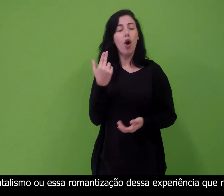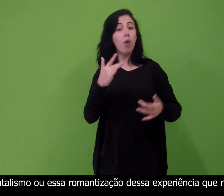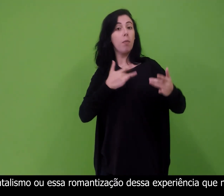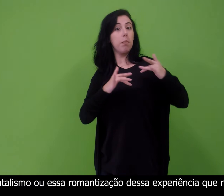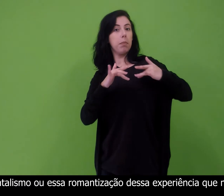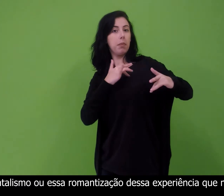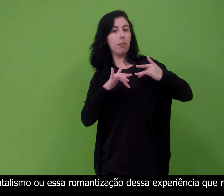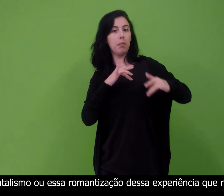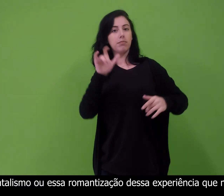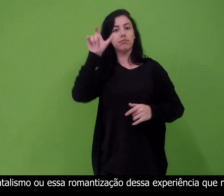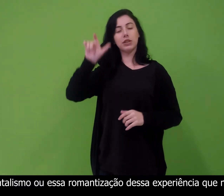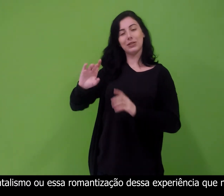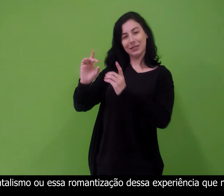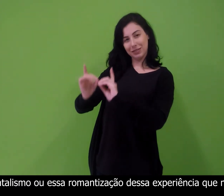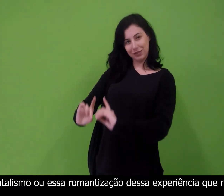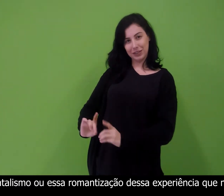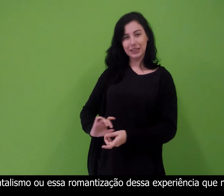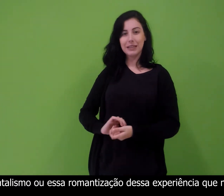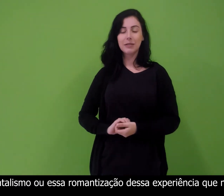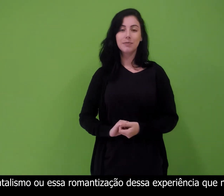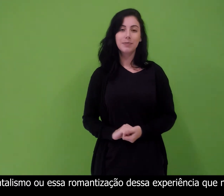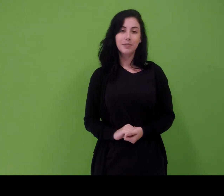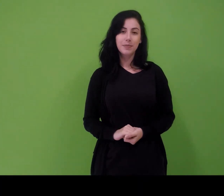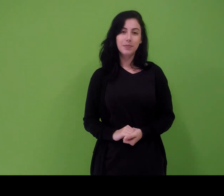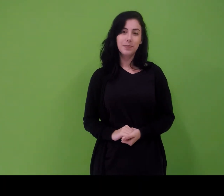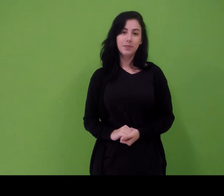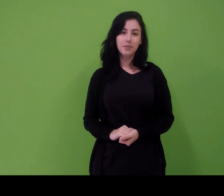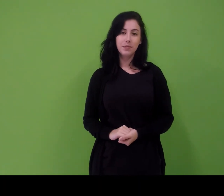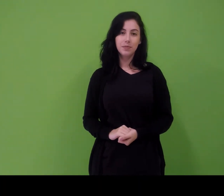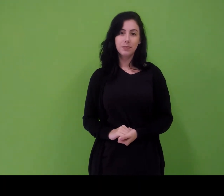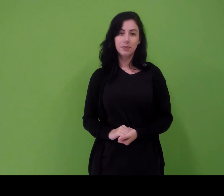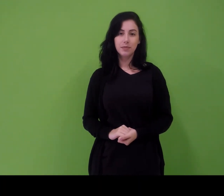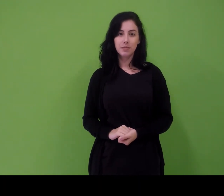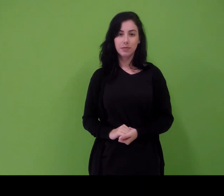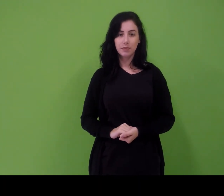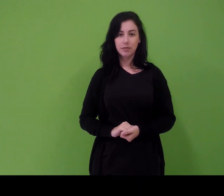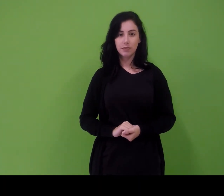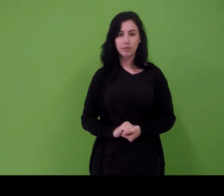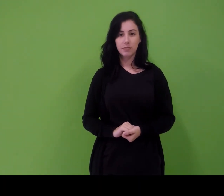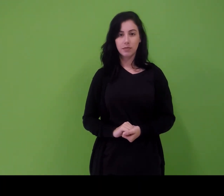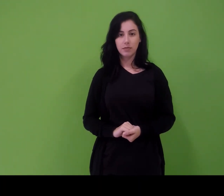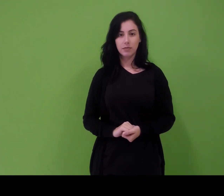essa romantização dessa experiência que nos toma. Que nos toma.